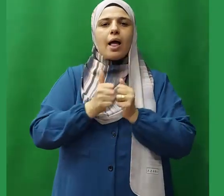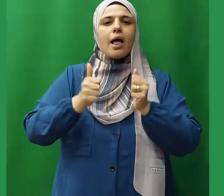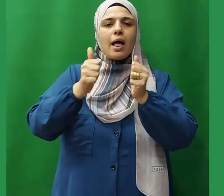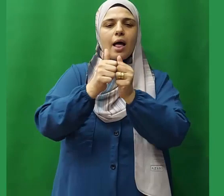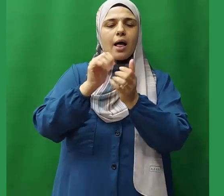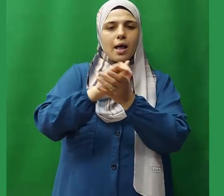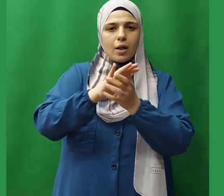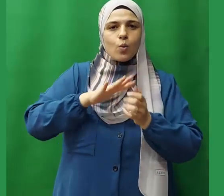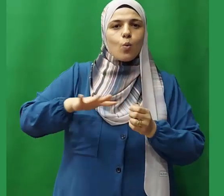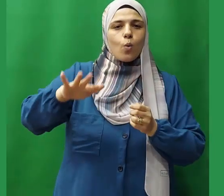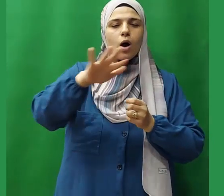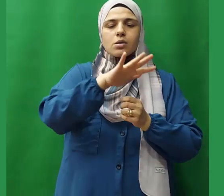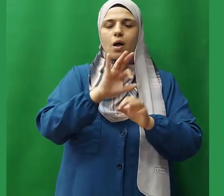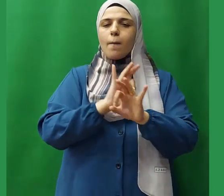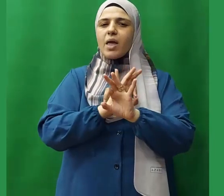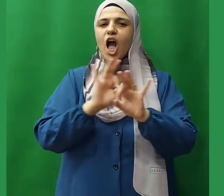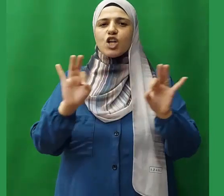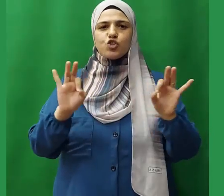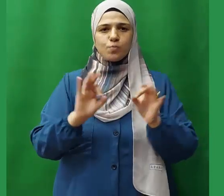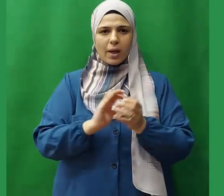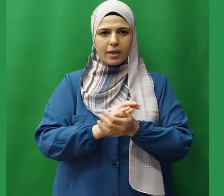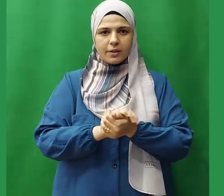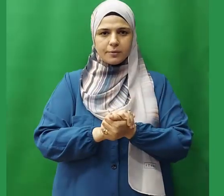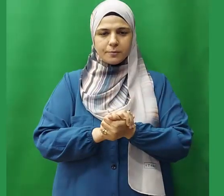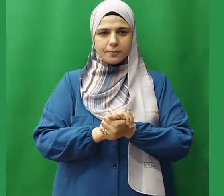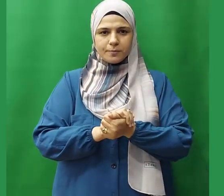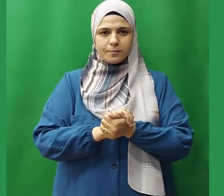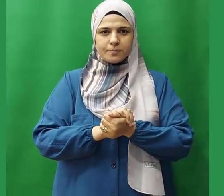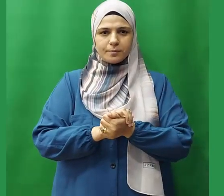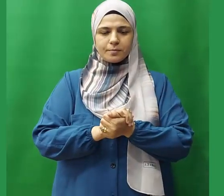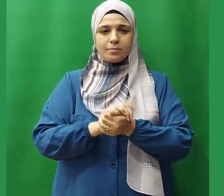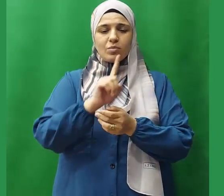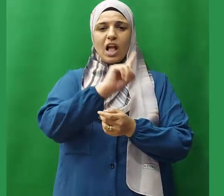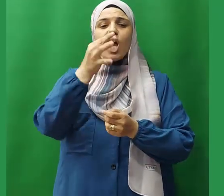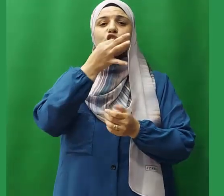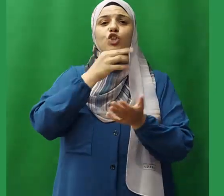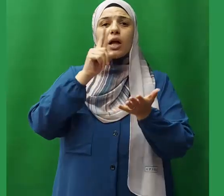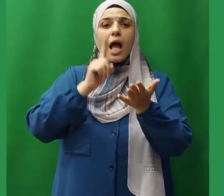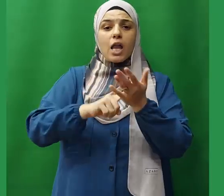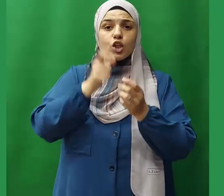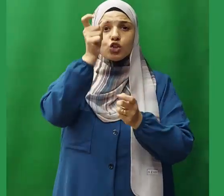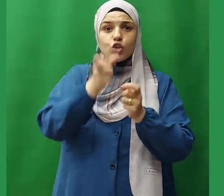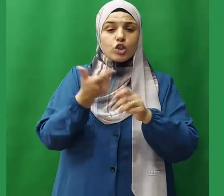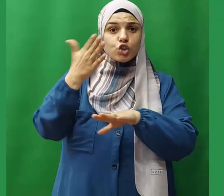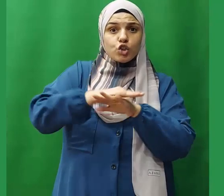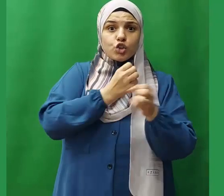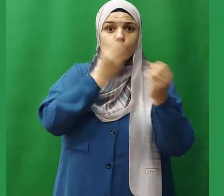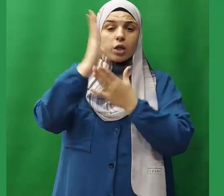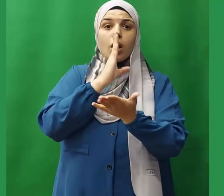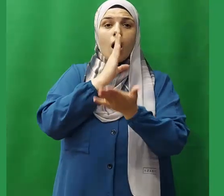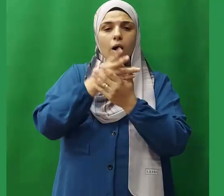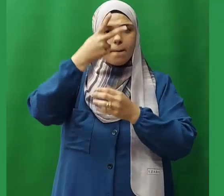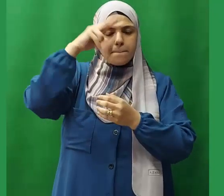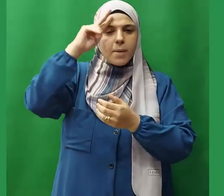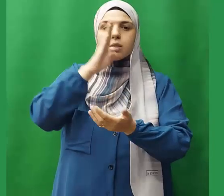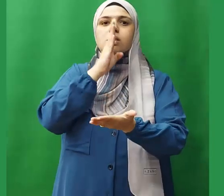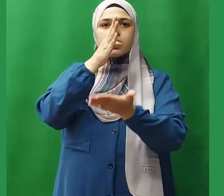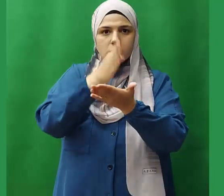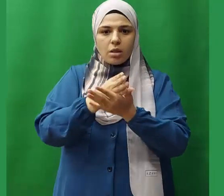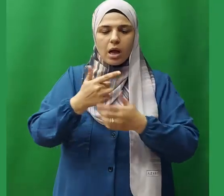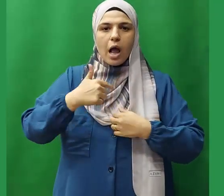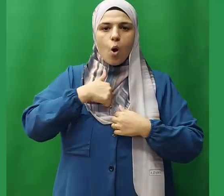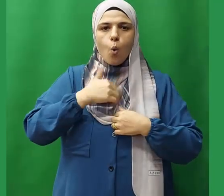عليه وسلم وعلى اله وصحبه اجمعين لا شك ان الشهيد الحق هو من صدق